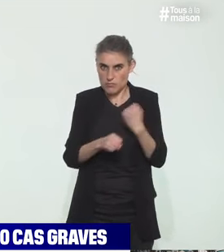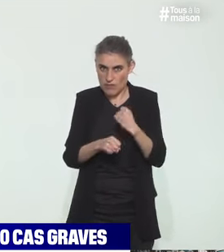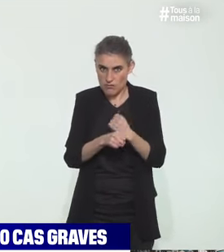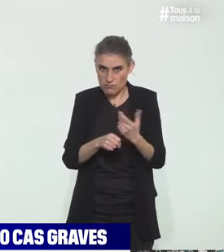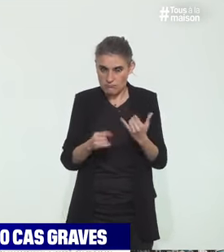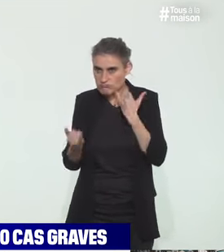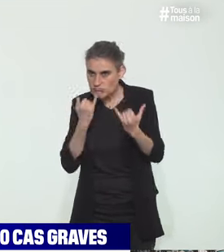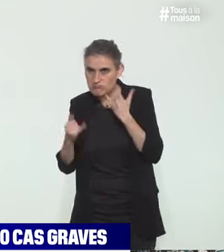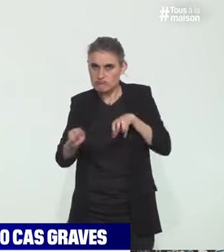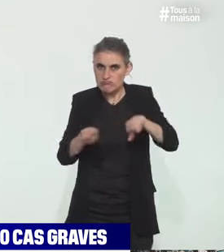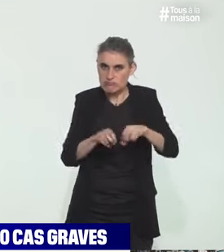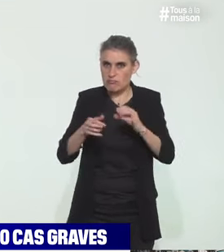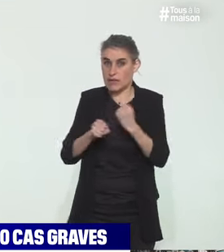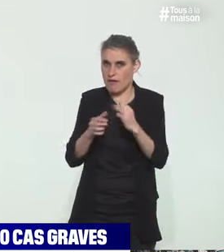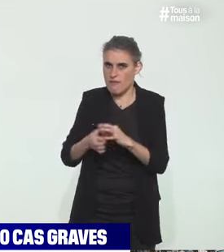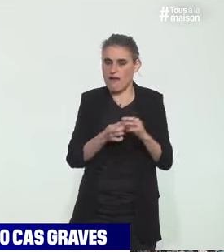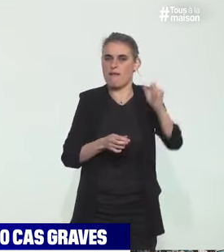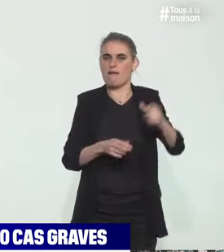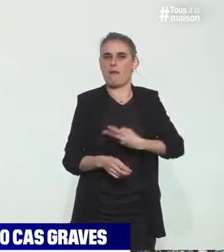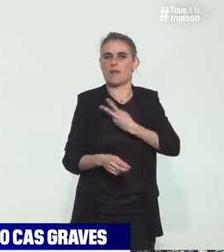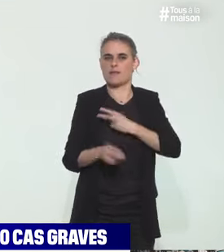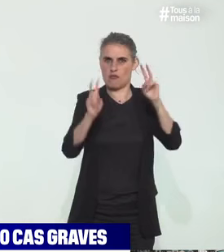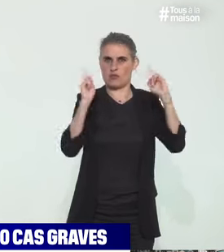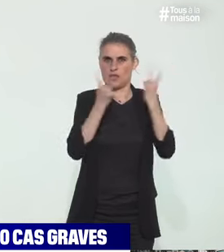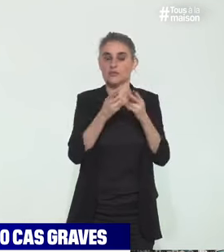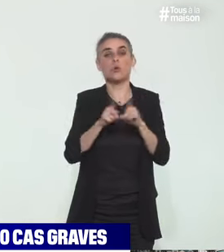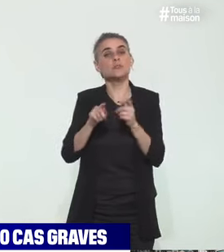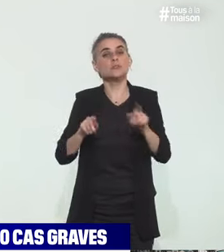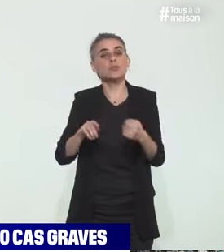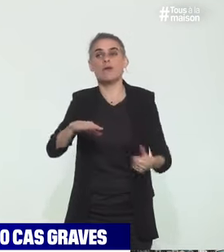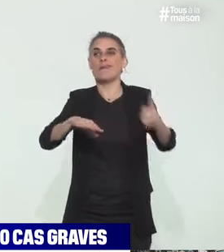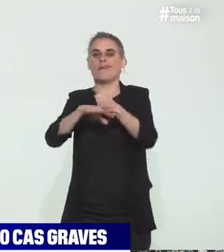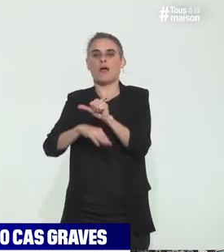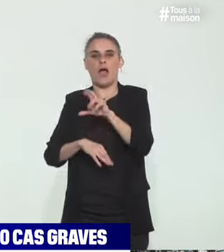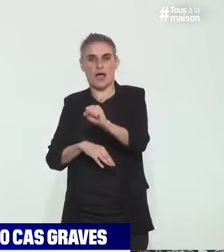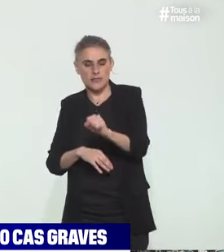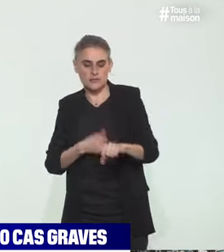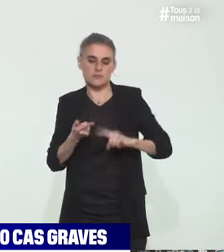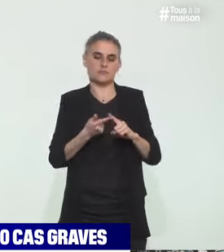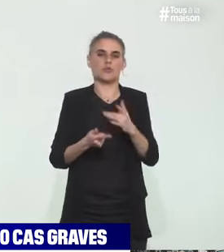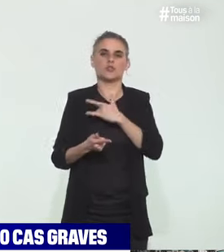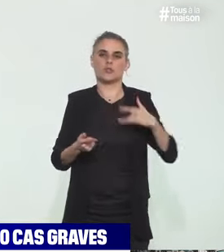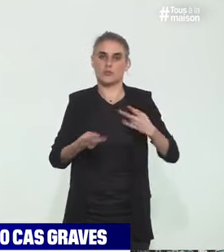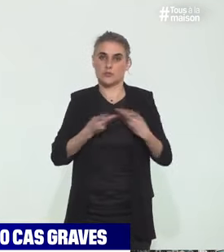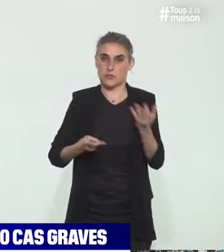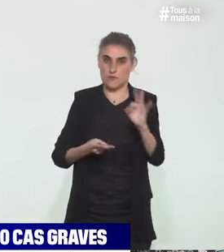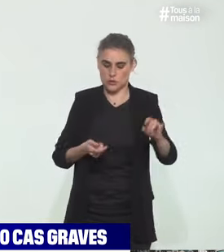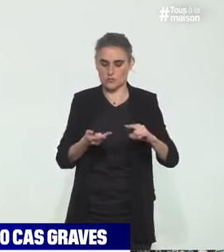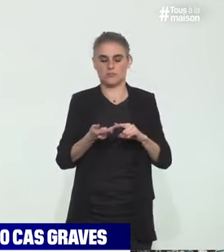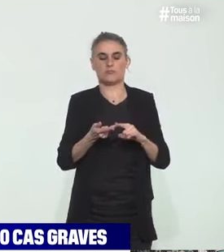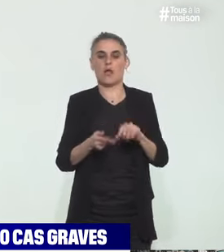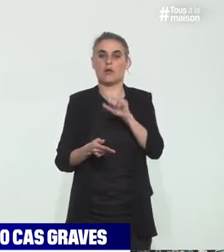en lien étroit avec le médecin généraliste, soutenues par l'Agence régionale de santé, Santé publique France et l'assurance maladie pour